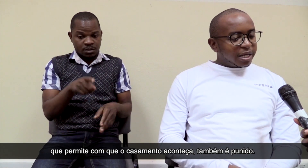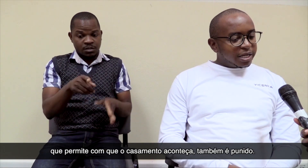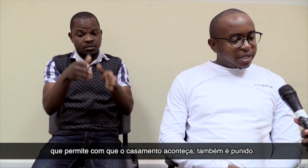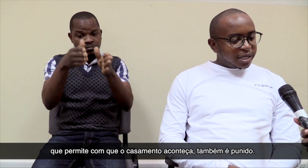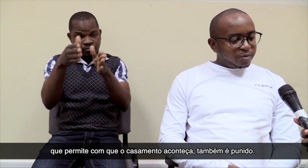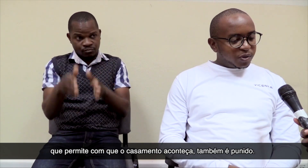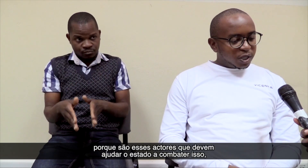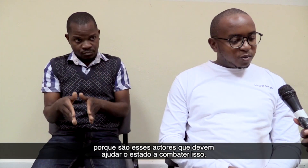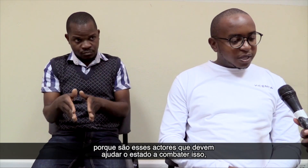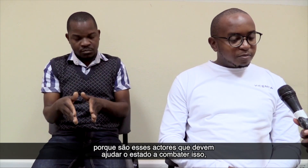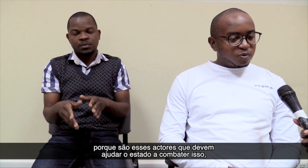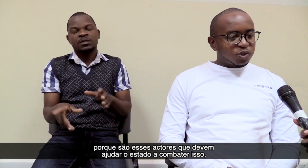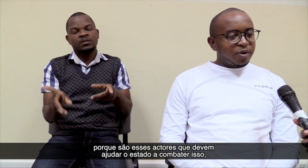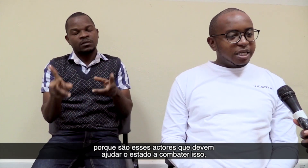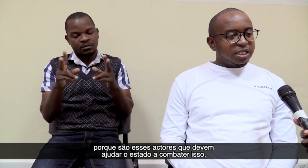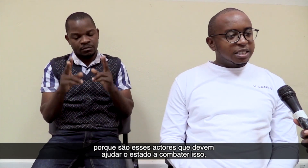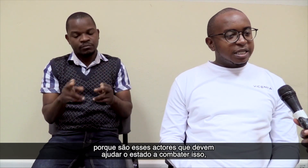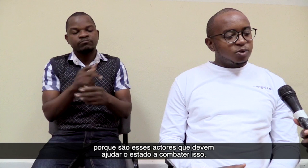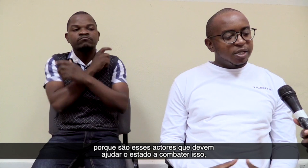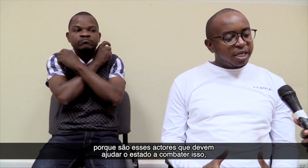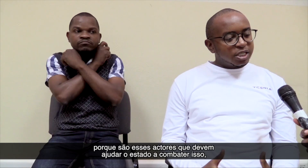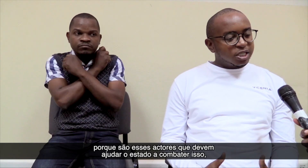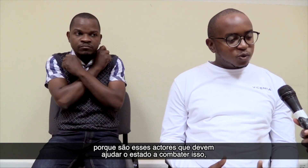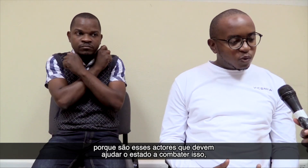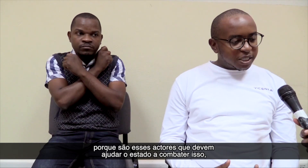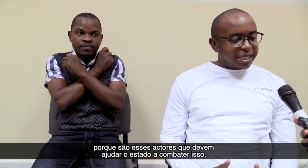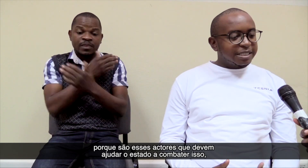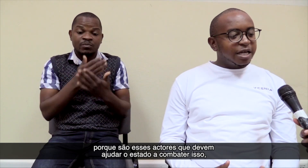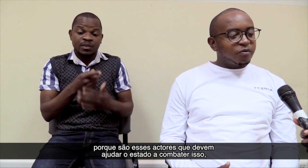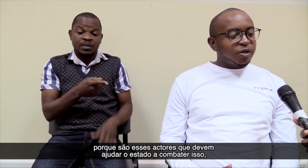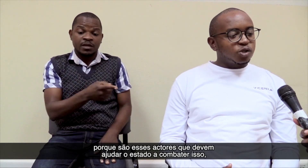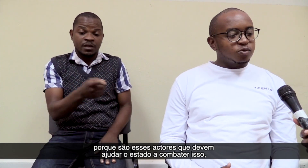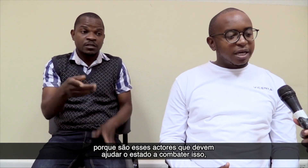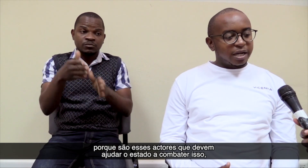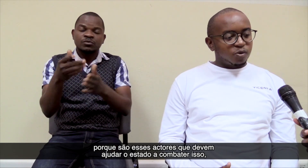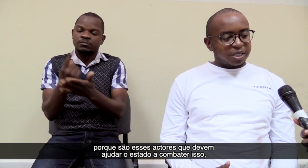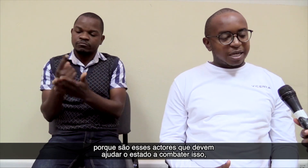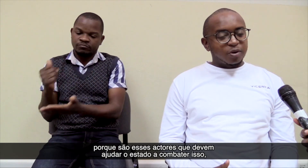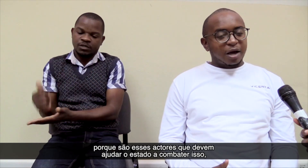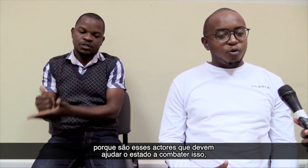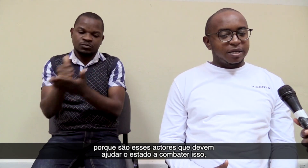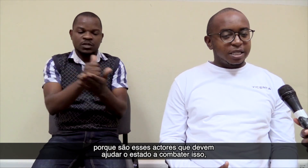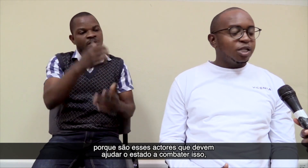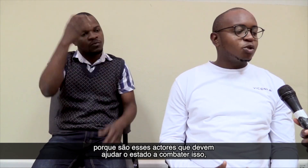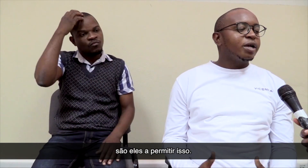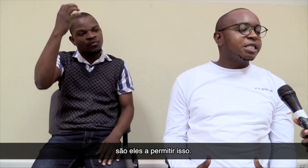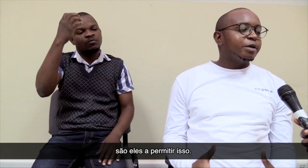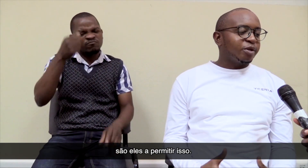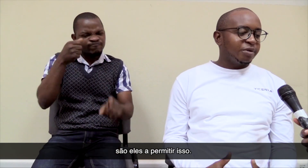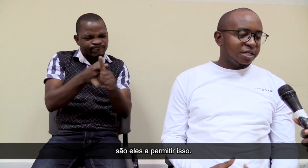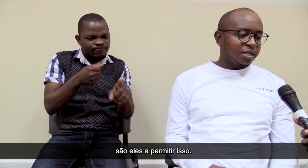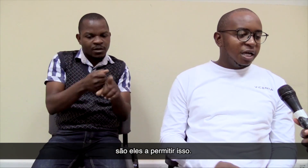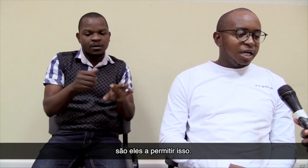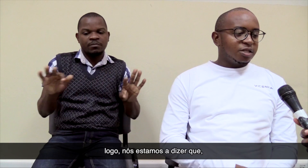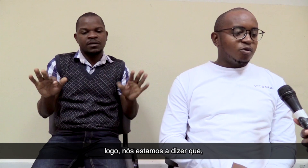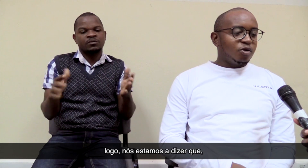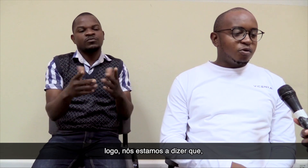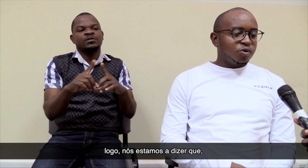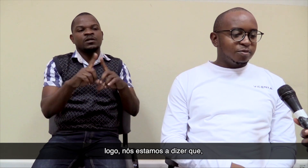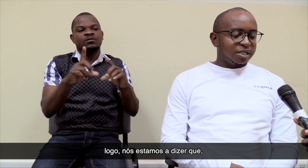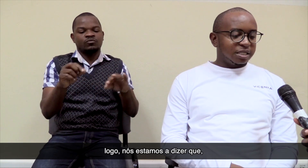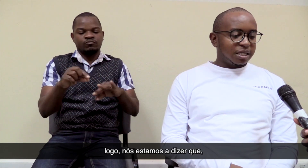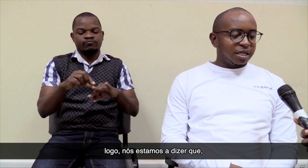matrimônio, exceto se for uma situação da maneira psíquica, que é um impedimento geral, em termos da lei da família. Mas uma pessoa com